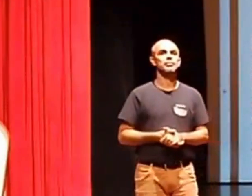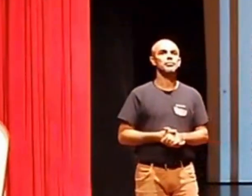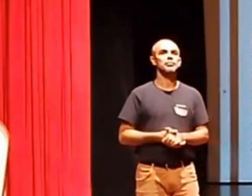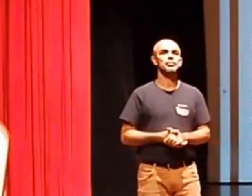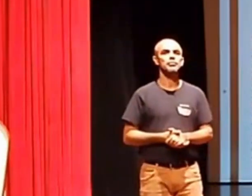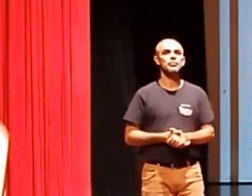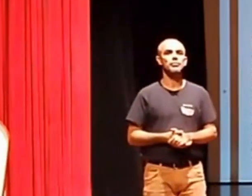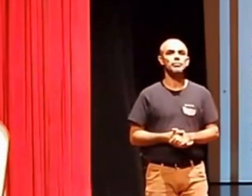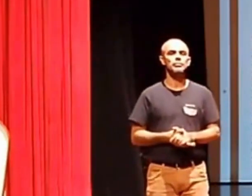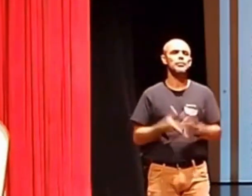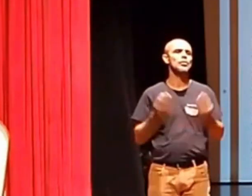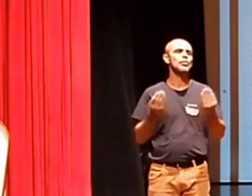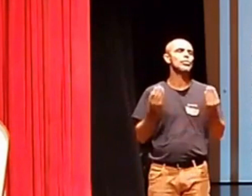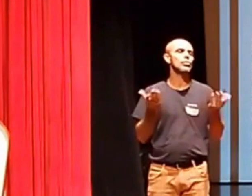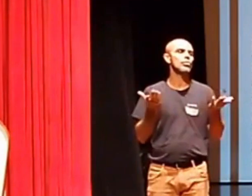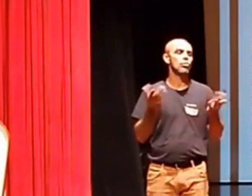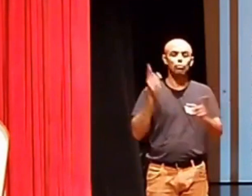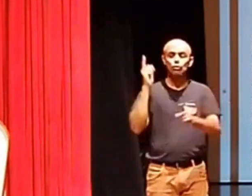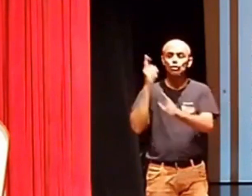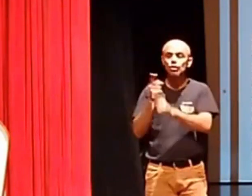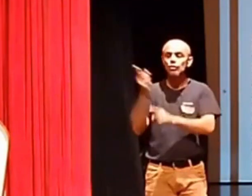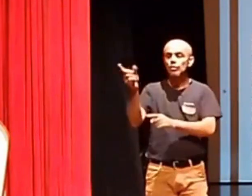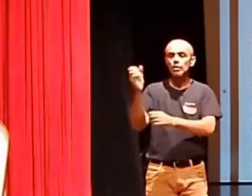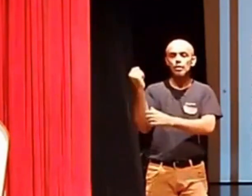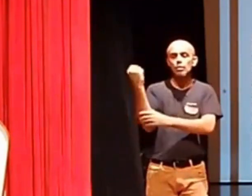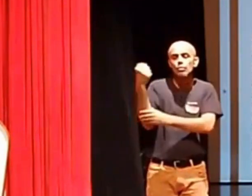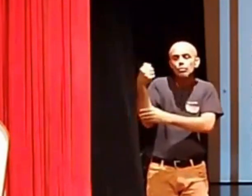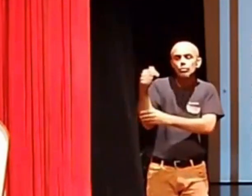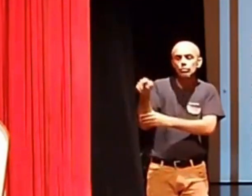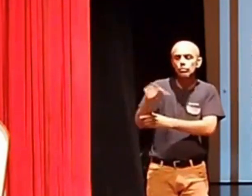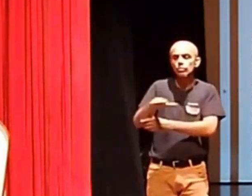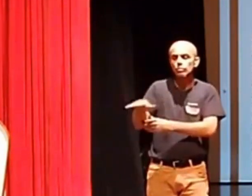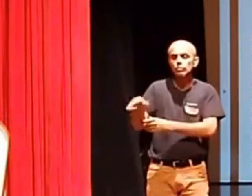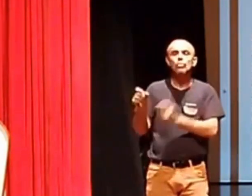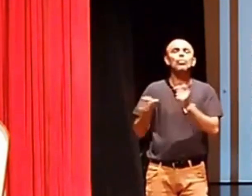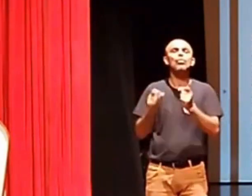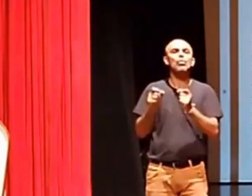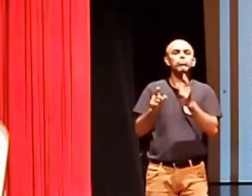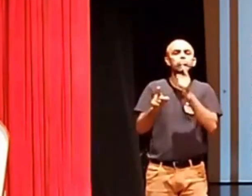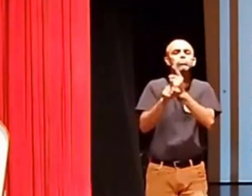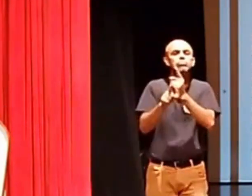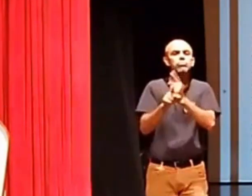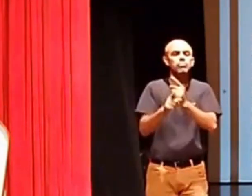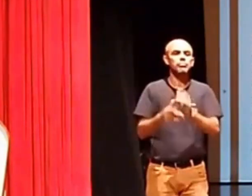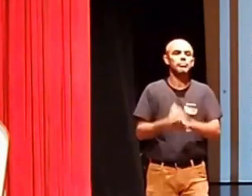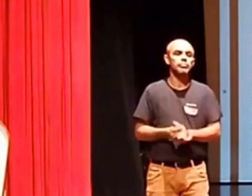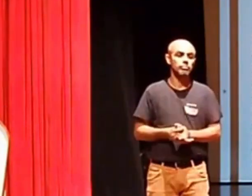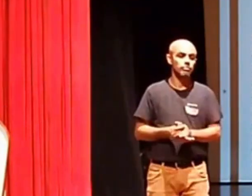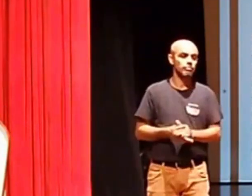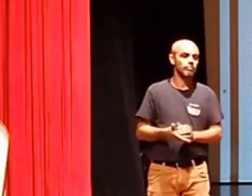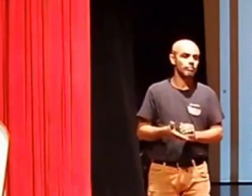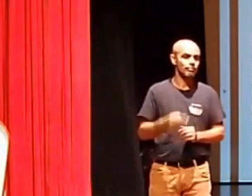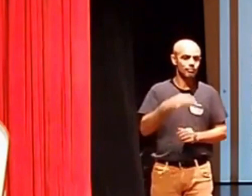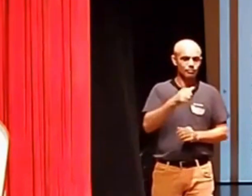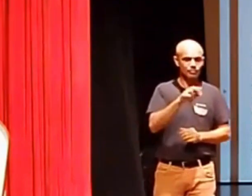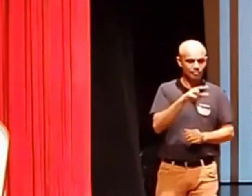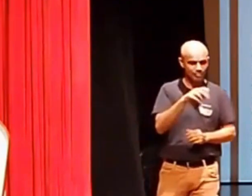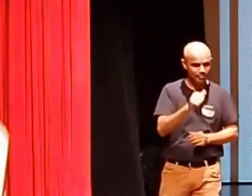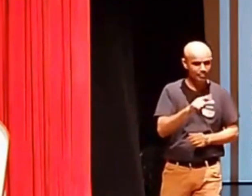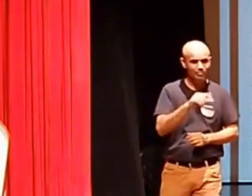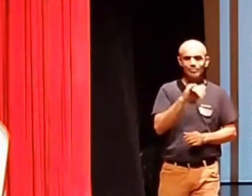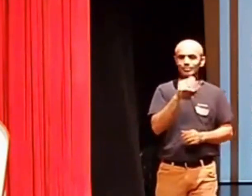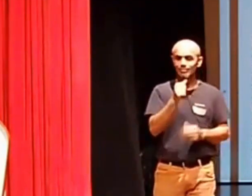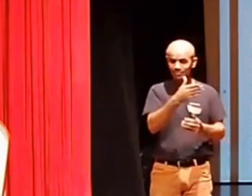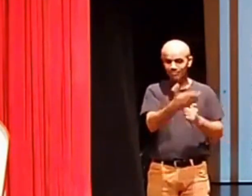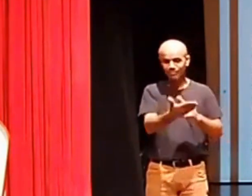Como a gente consegue, então, identificar a escoliose? Doutora Maria Lúcia, você pode me ajudar,